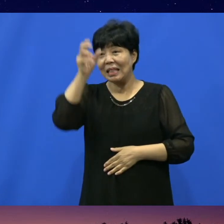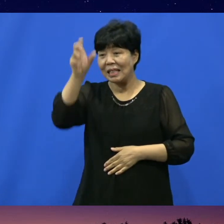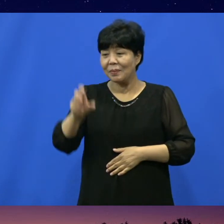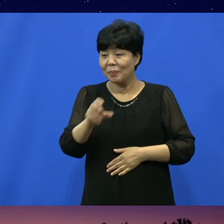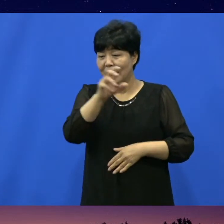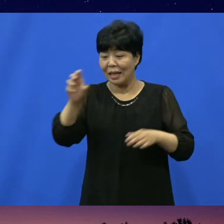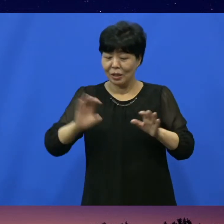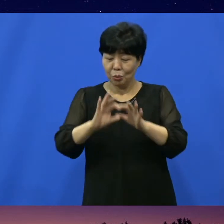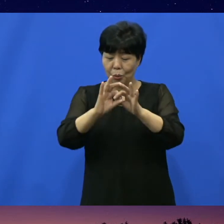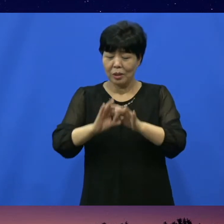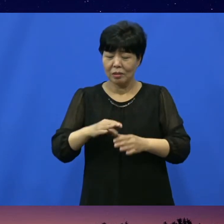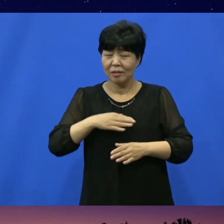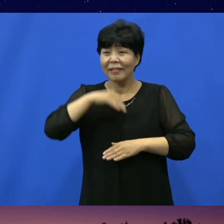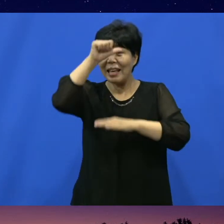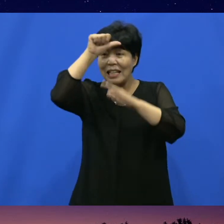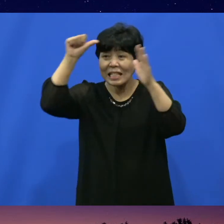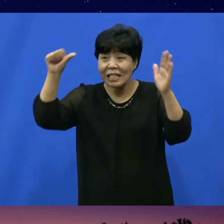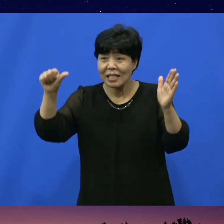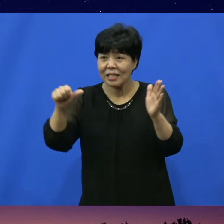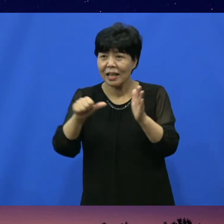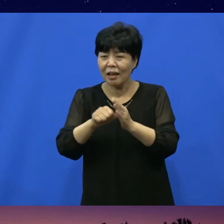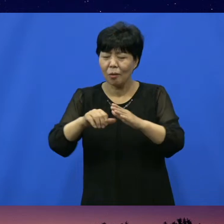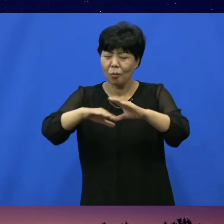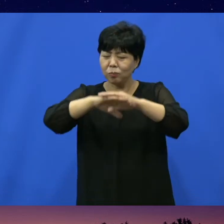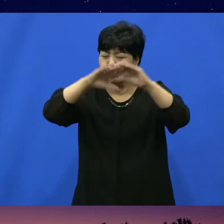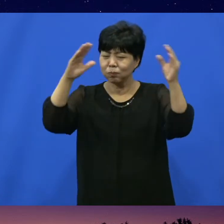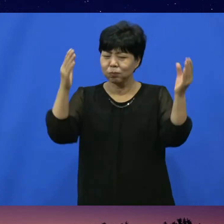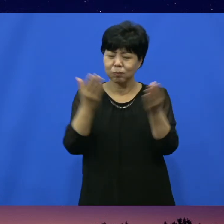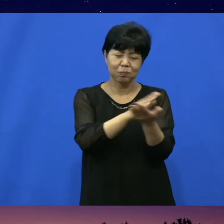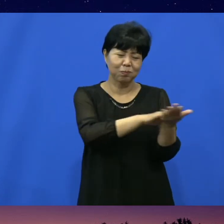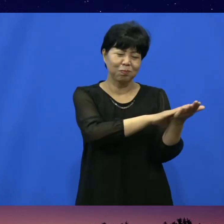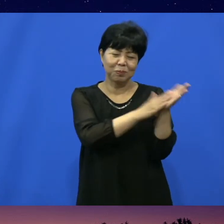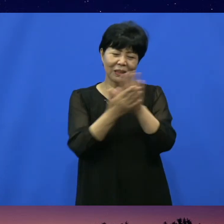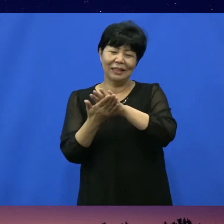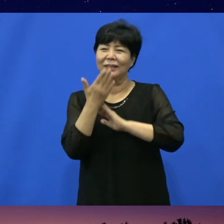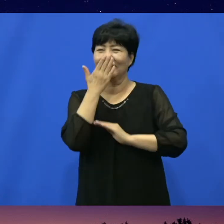녹아지는 충분한 답을 십자가가 해줘요.